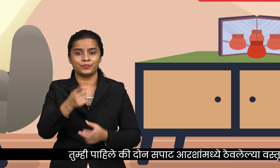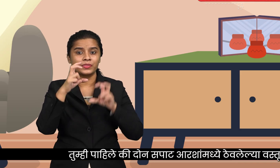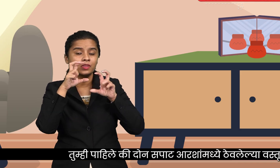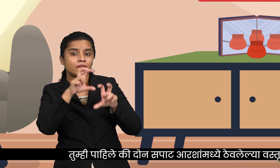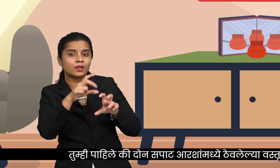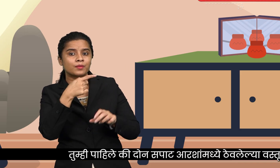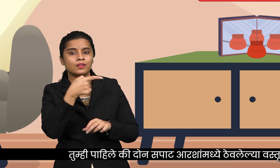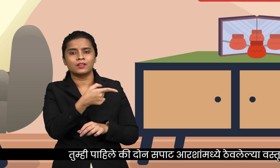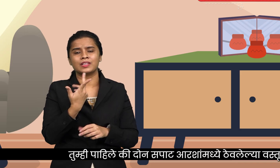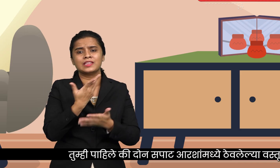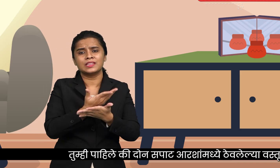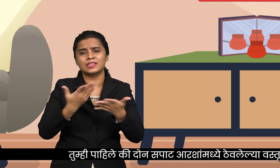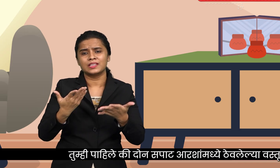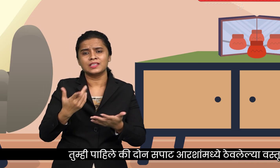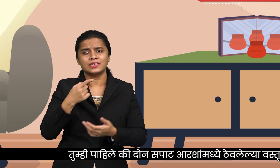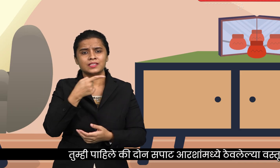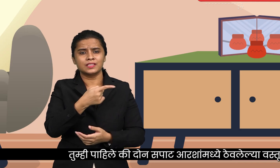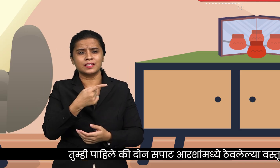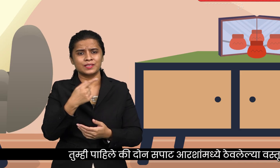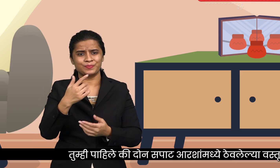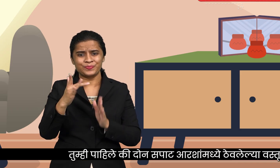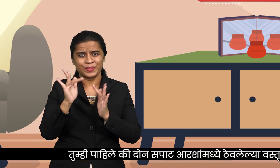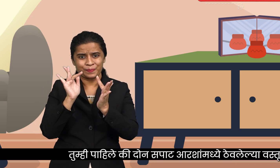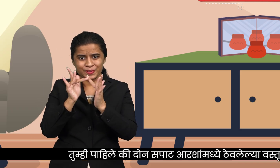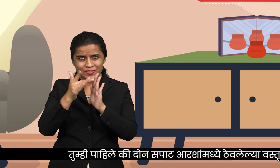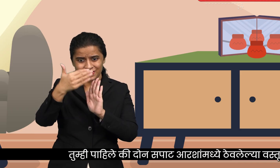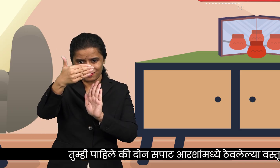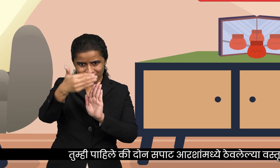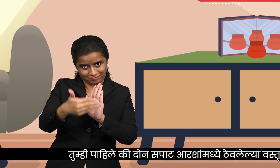तुम्ही पाहिले की 2 सपाट आरशांमध्ये ठेवलेल्या वस्तूंसाठी